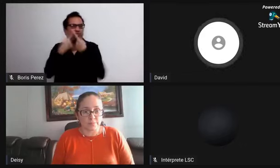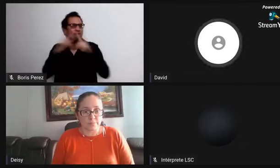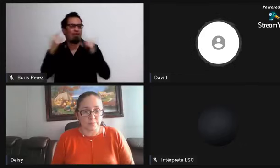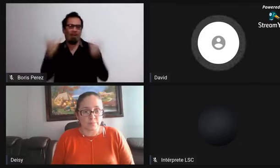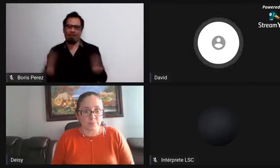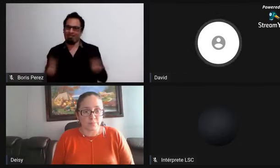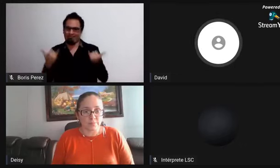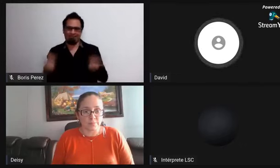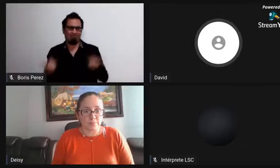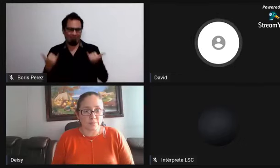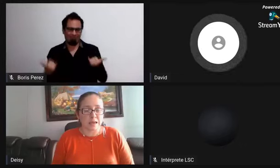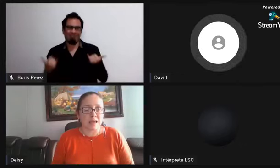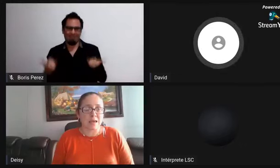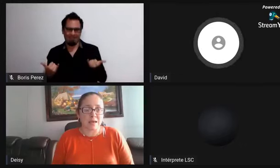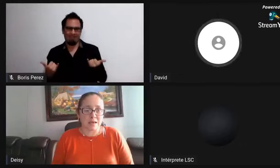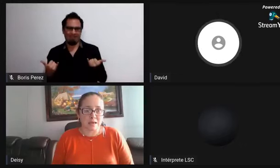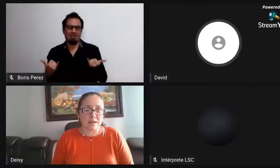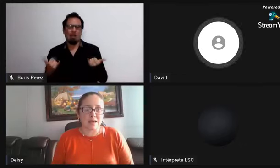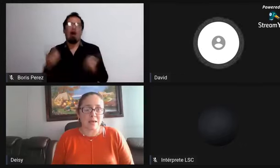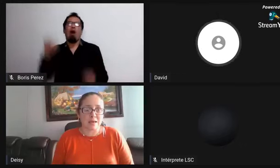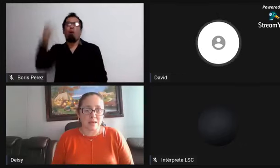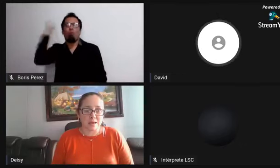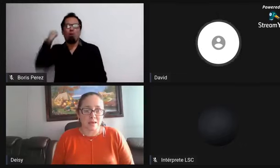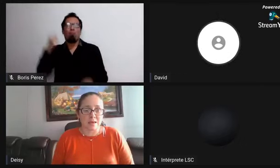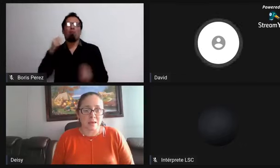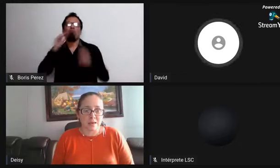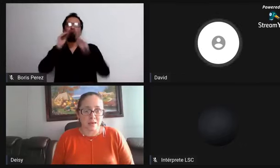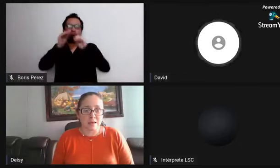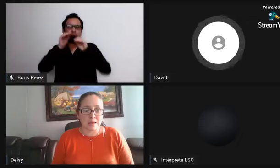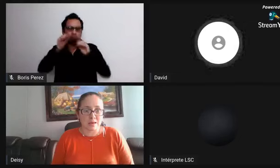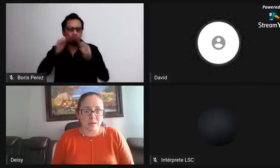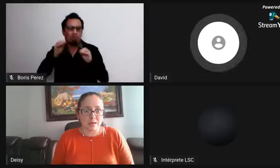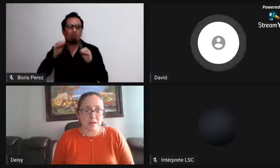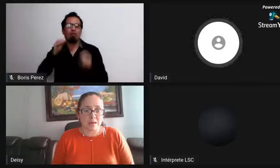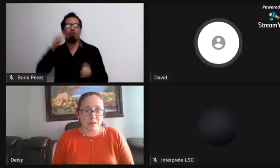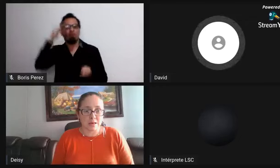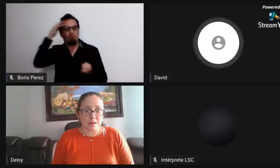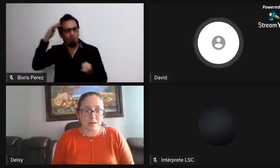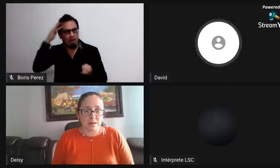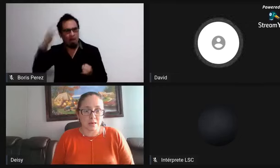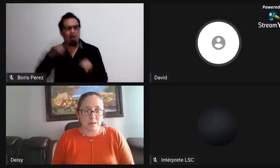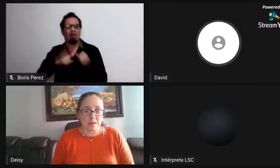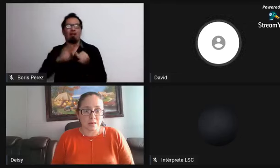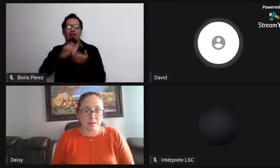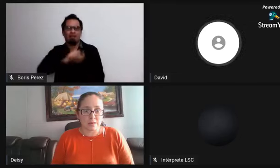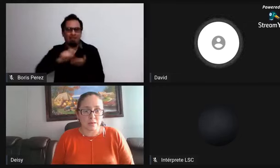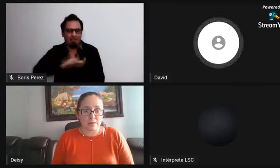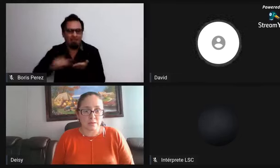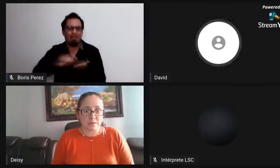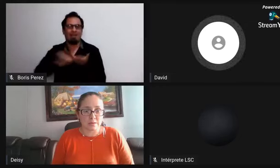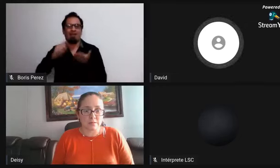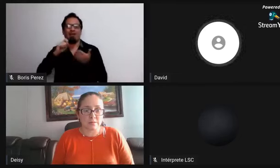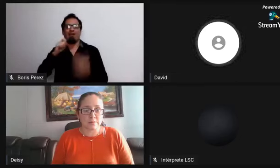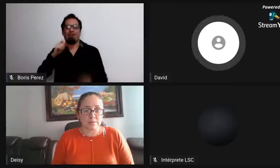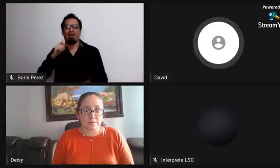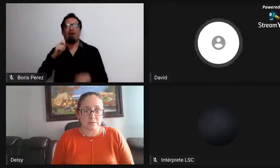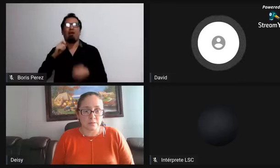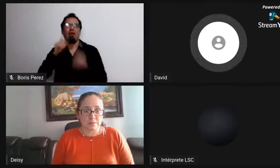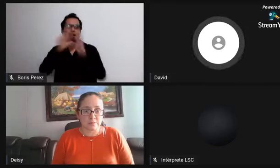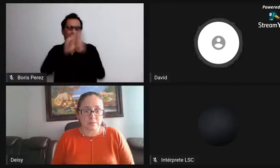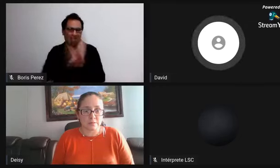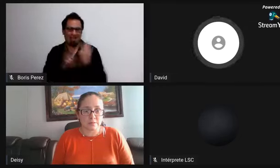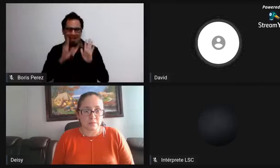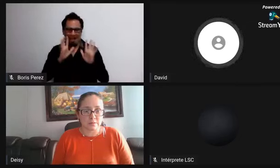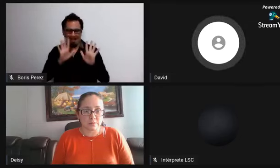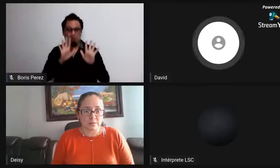esa época, como bien sabes, la educación es muy diferente a como la percibimos nosotros hoy en día. En la escuela,